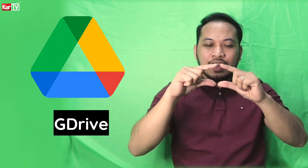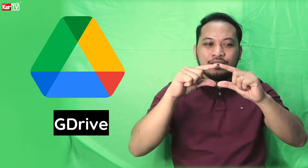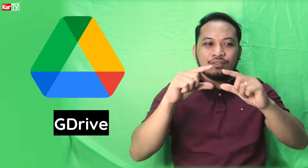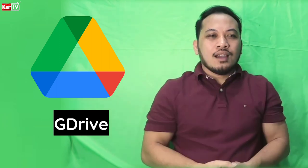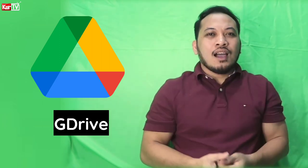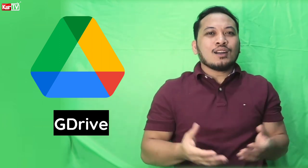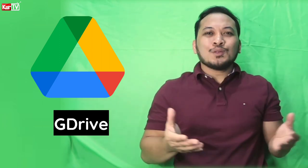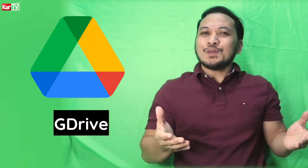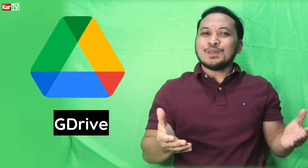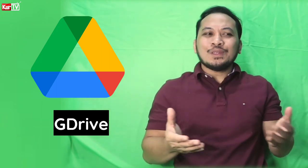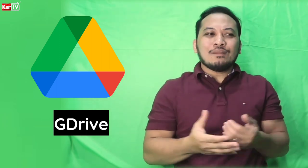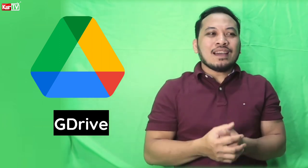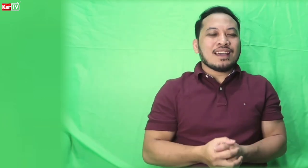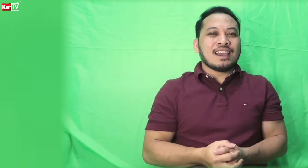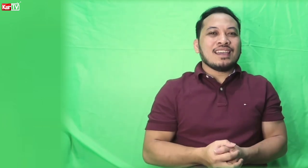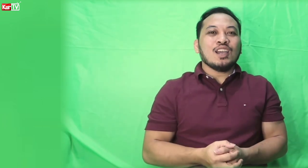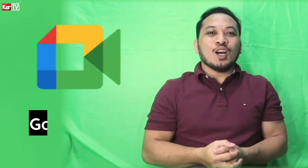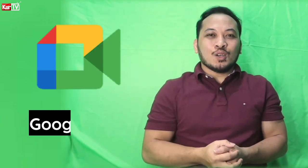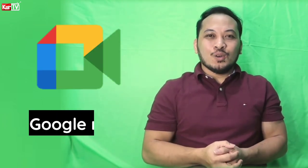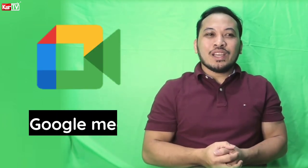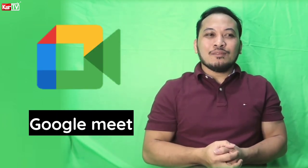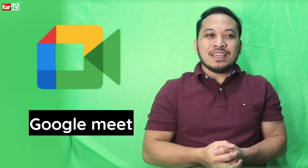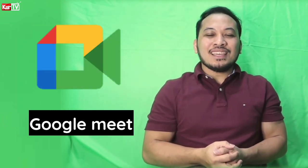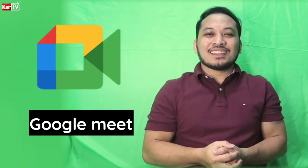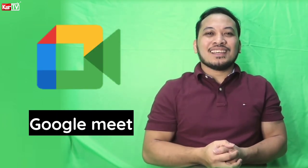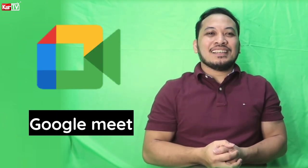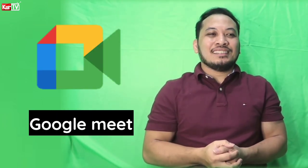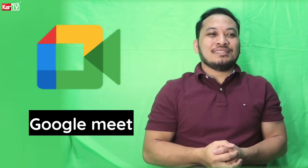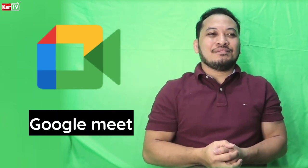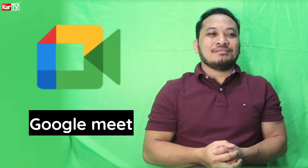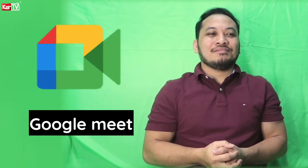Drive. Ang susunod naman ay Google Meet.